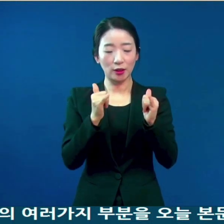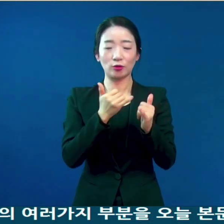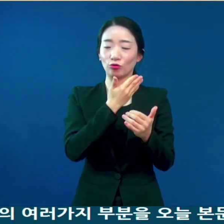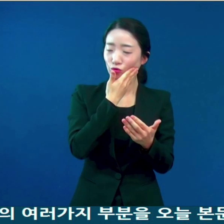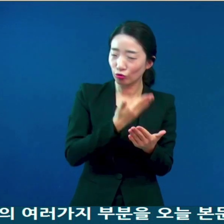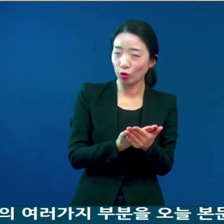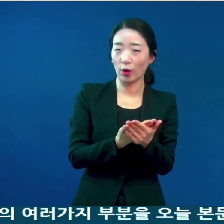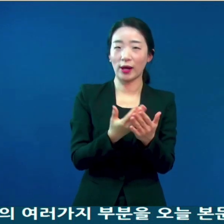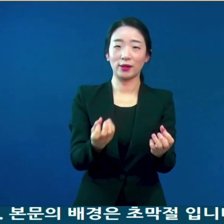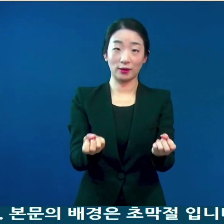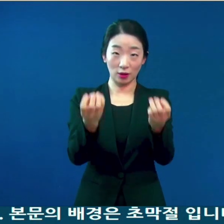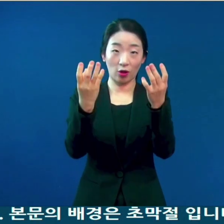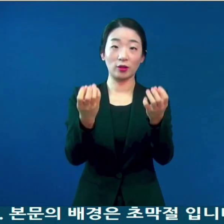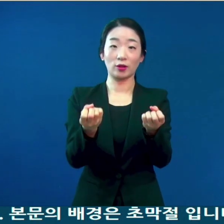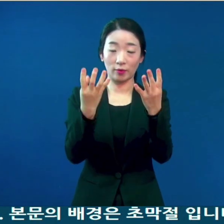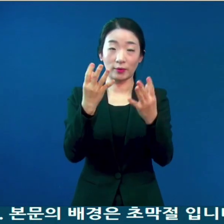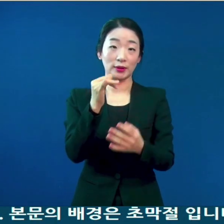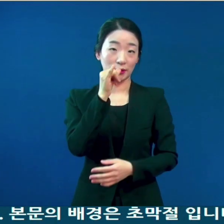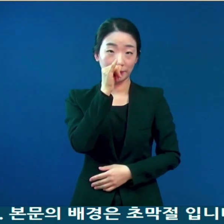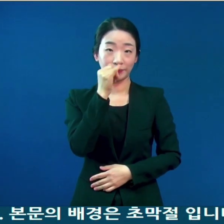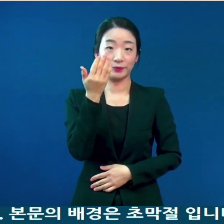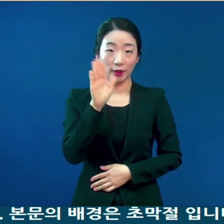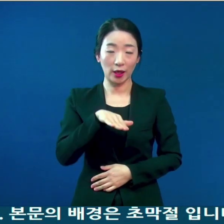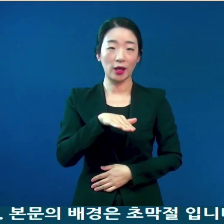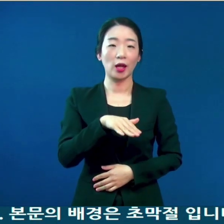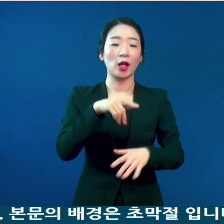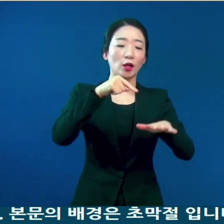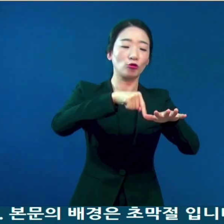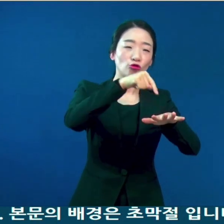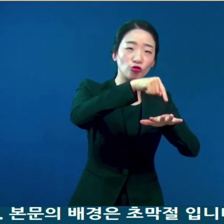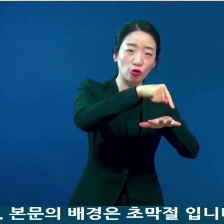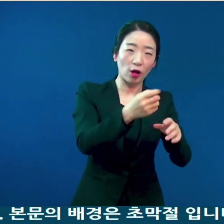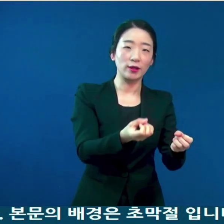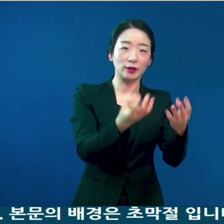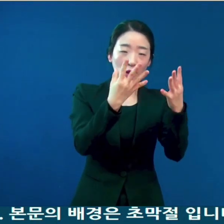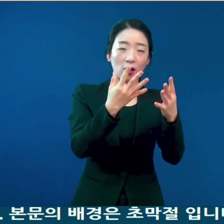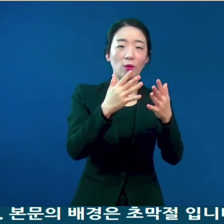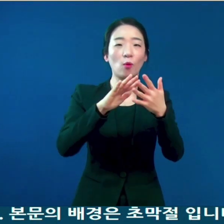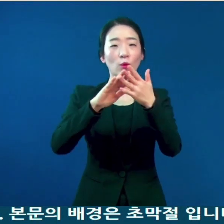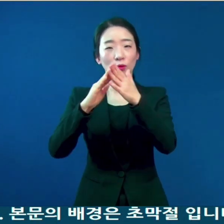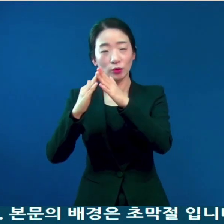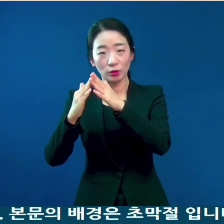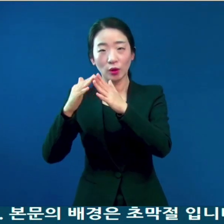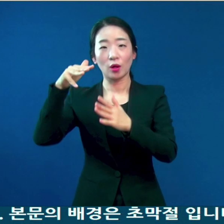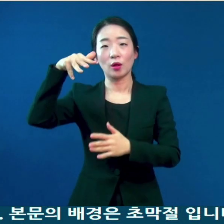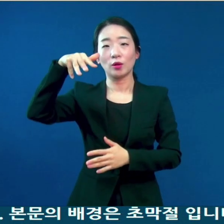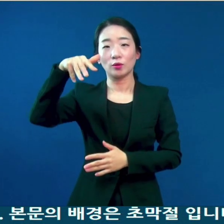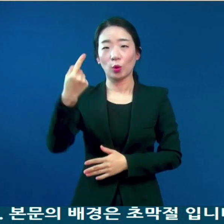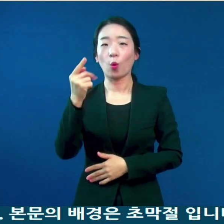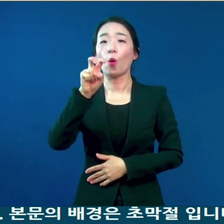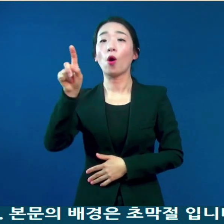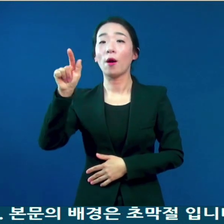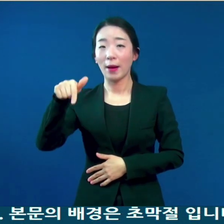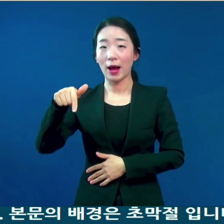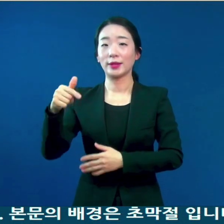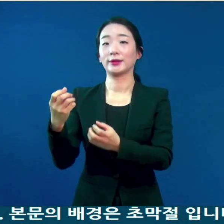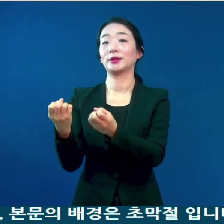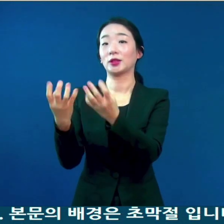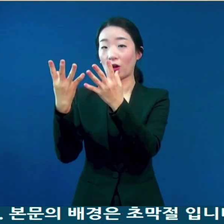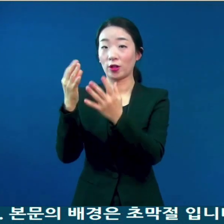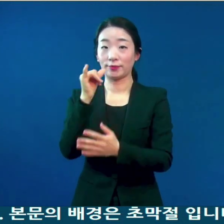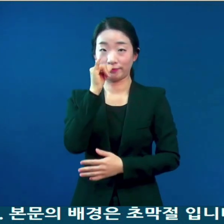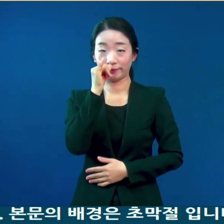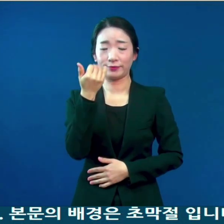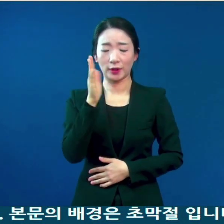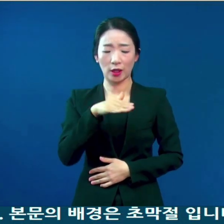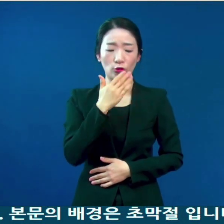유대인들의 중요한 절기이기도 하고요. 유월절, 초막절, 이런 두 절기가 유대인들에게 있어서도 매우